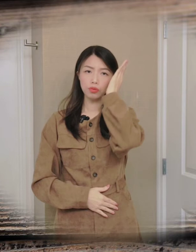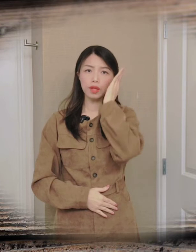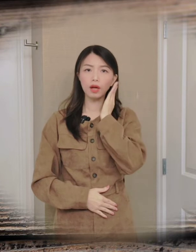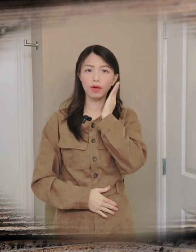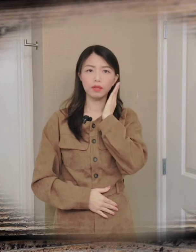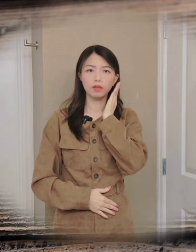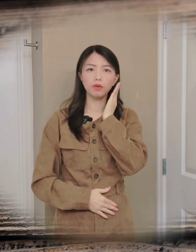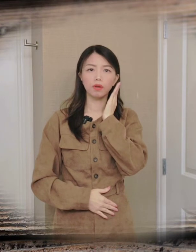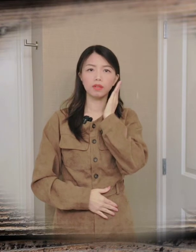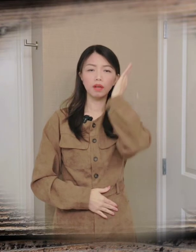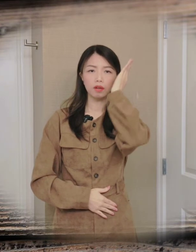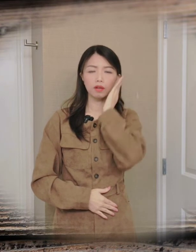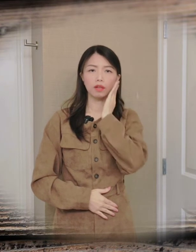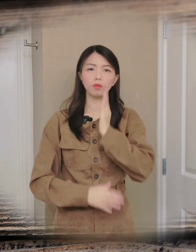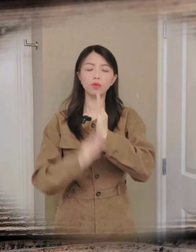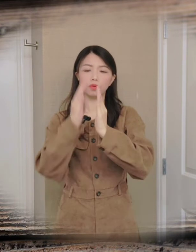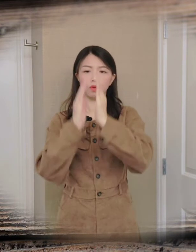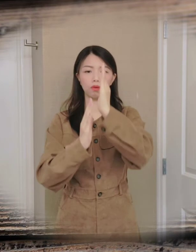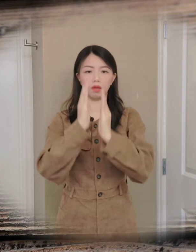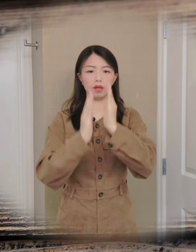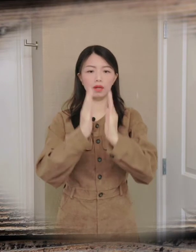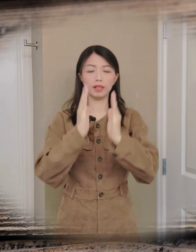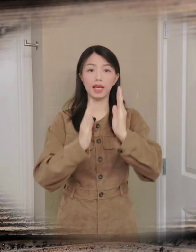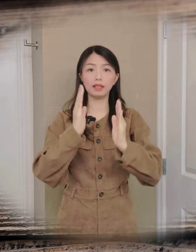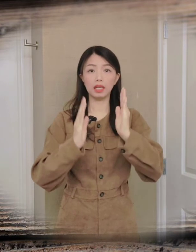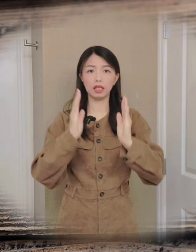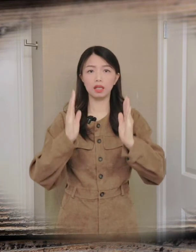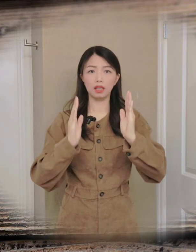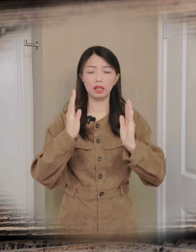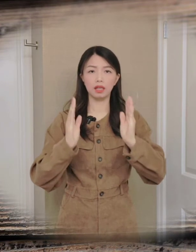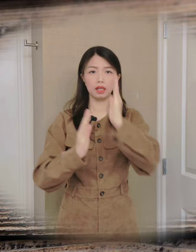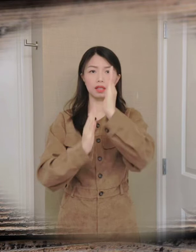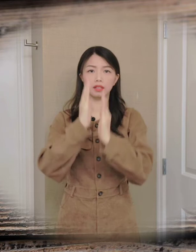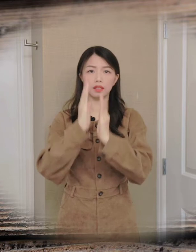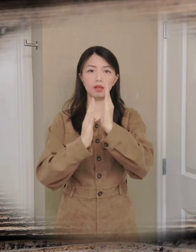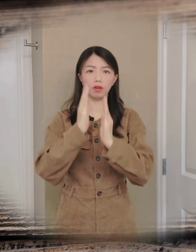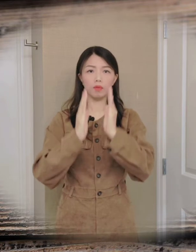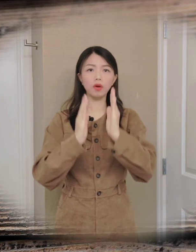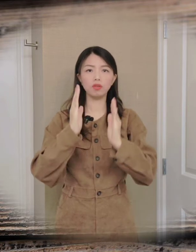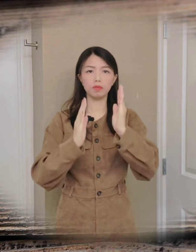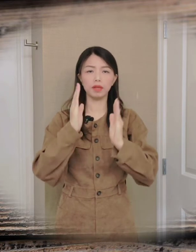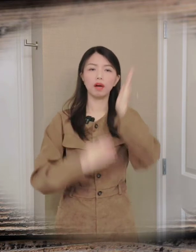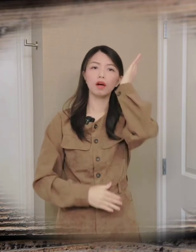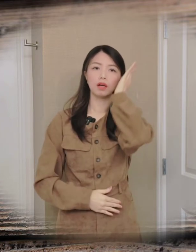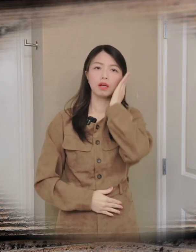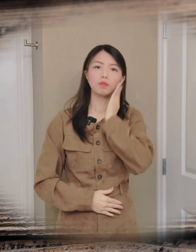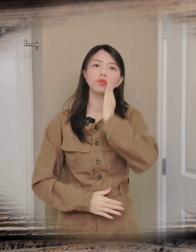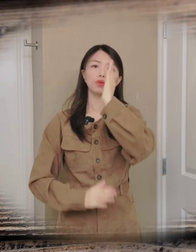이게 푸르다라고 하는 뜻의 수어거든요. 그리고 이렇게 잔디 이렇게 표현해 주시면